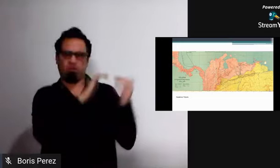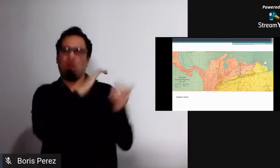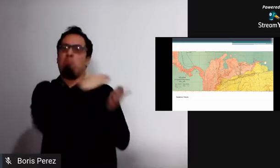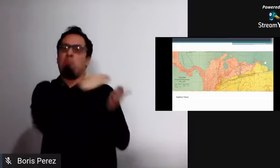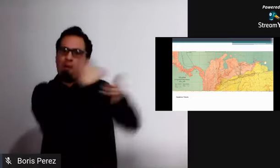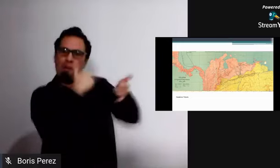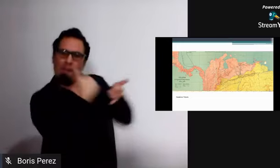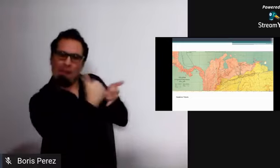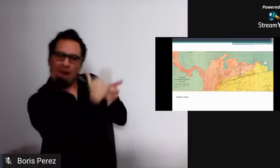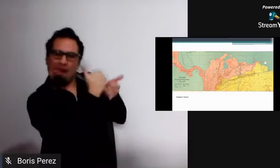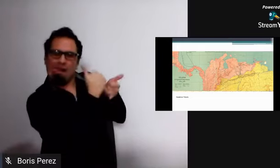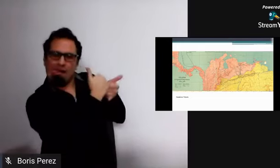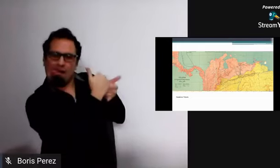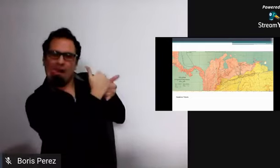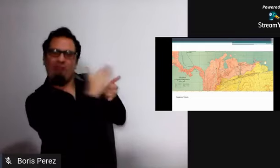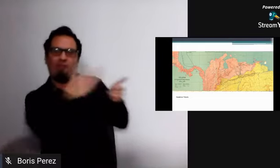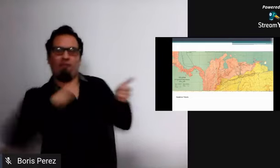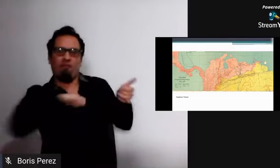país.